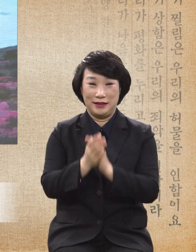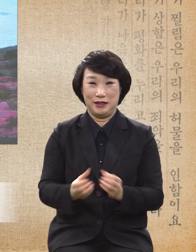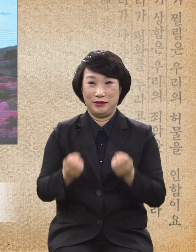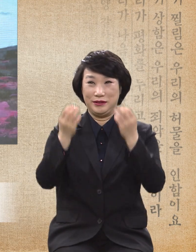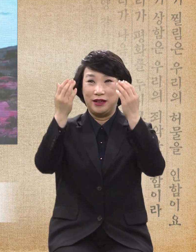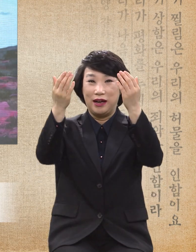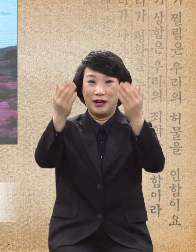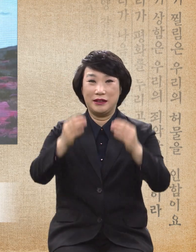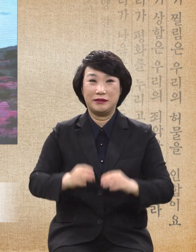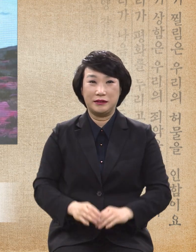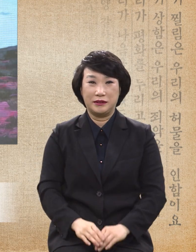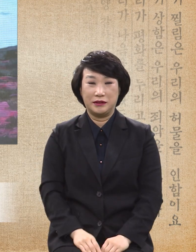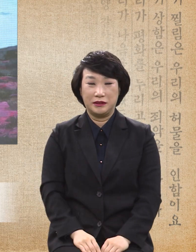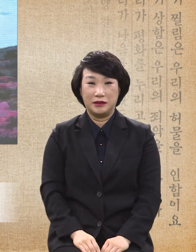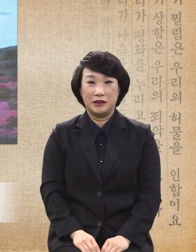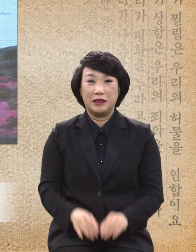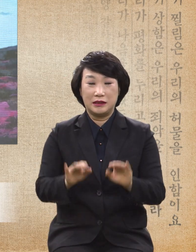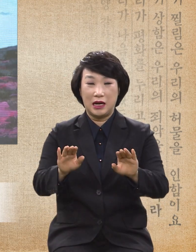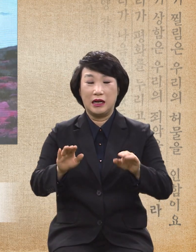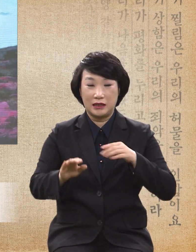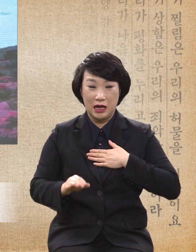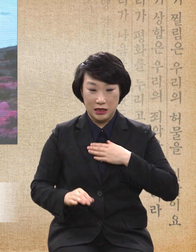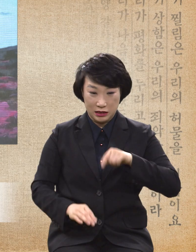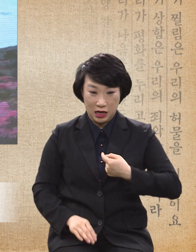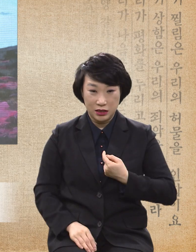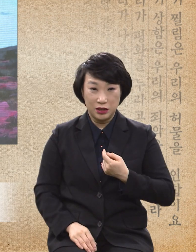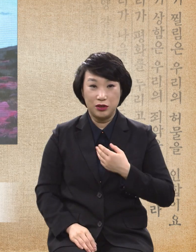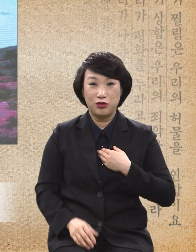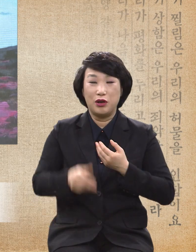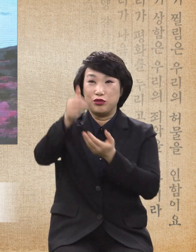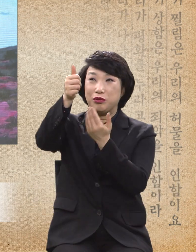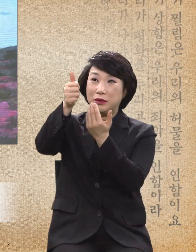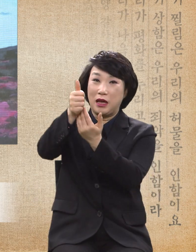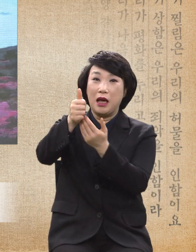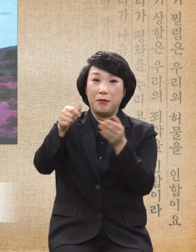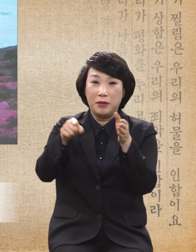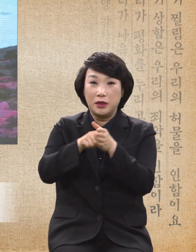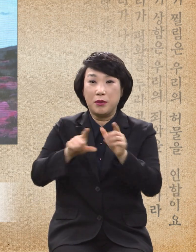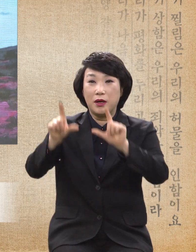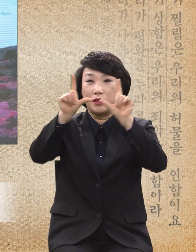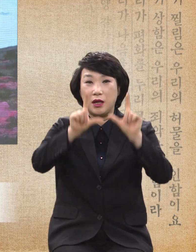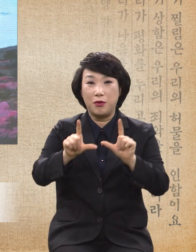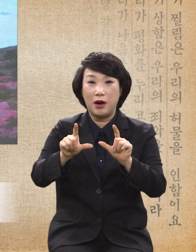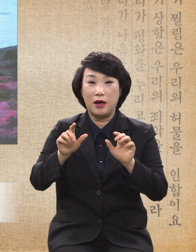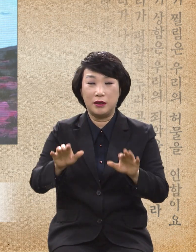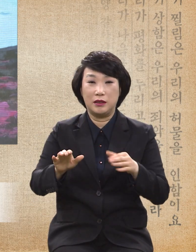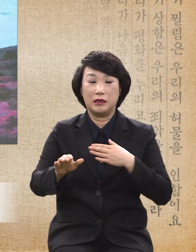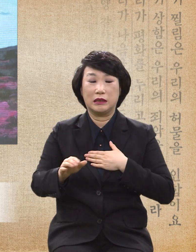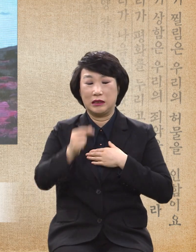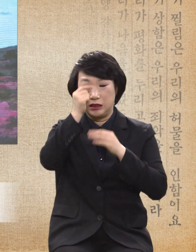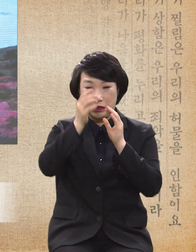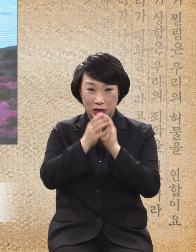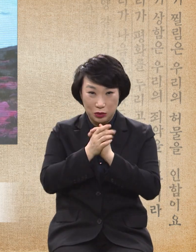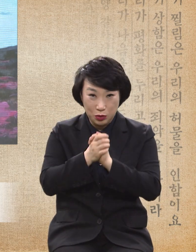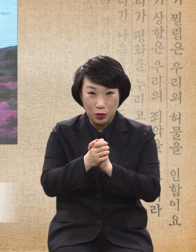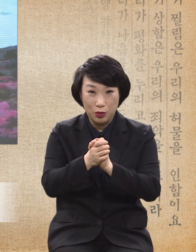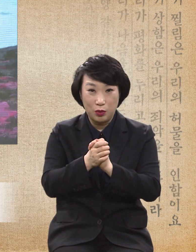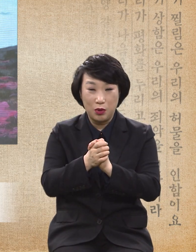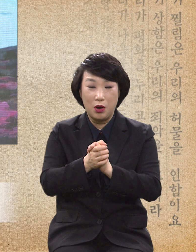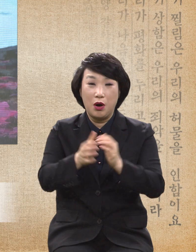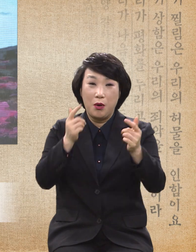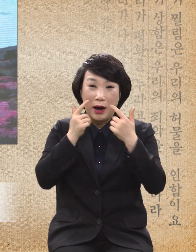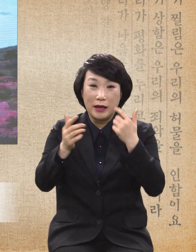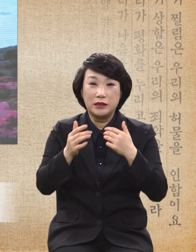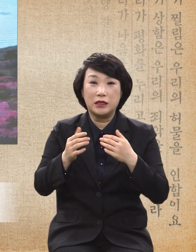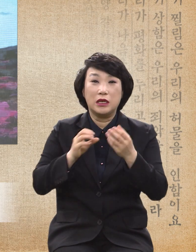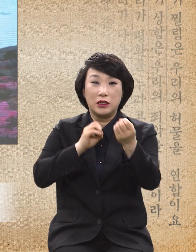할렐루야. 그러므로 자신이 주님을 향한 믿음의 생활인 기도도